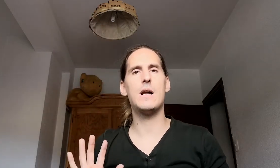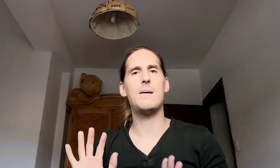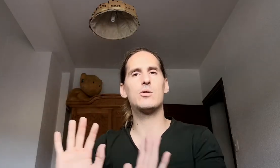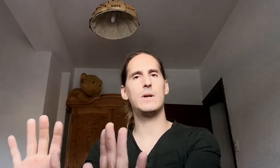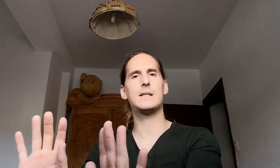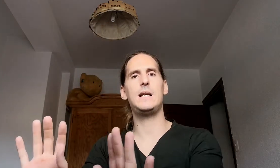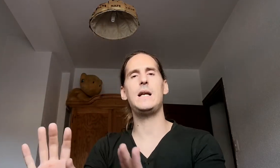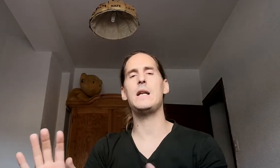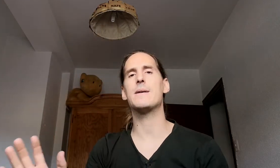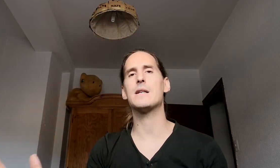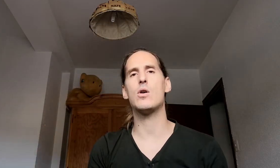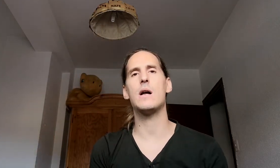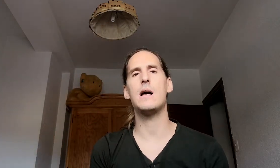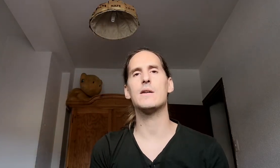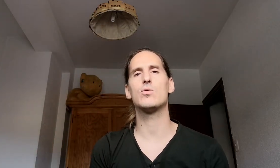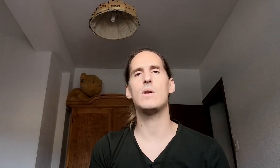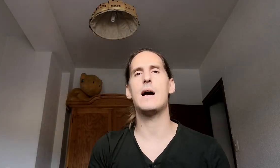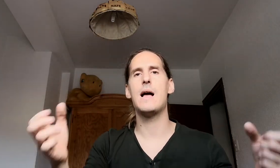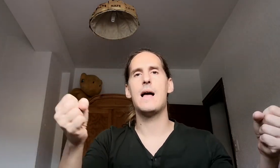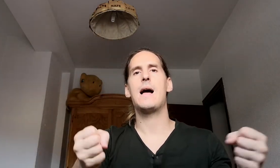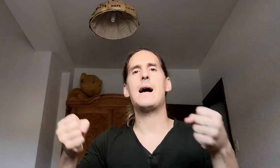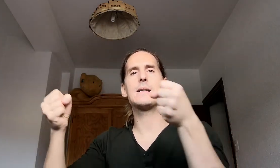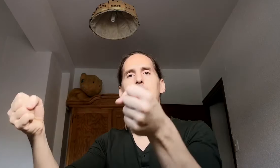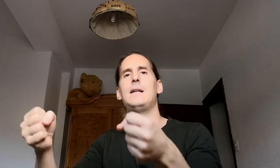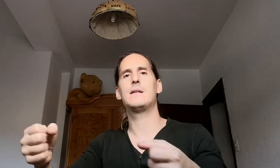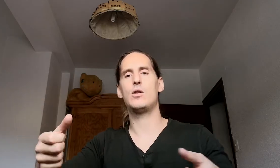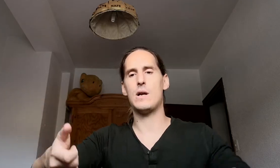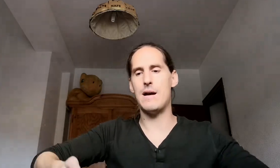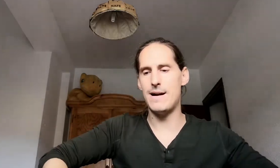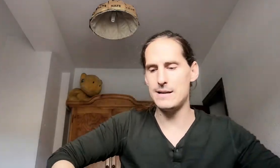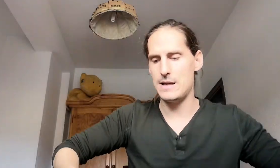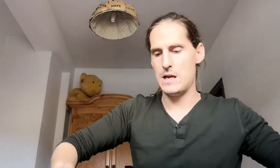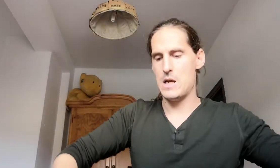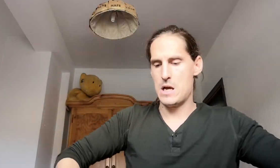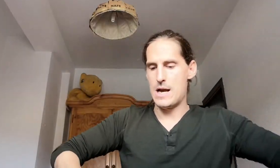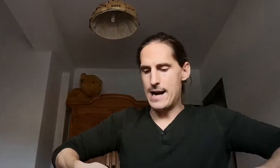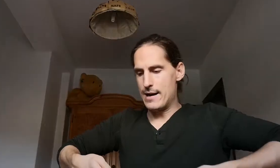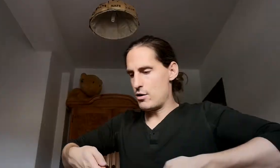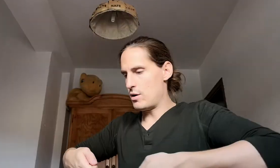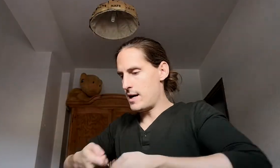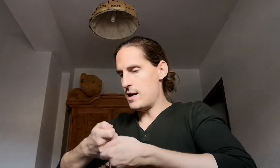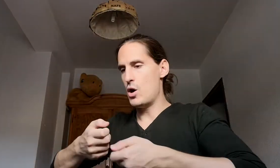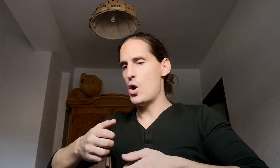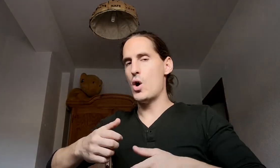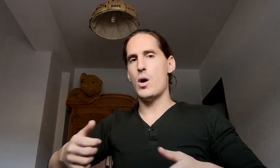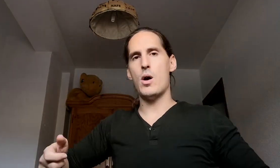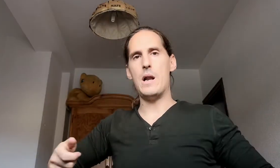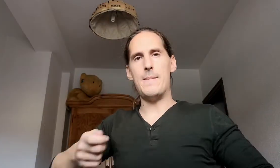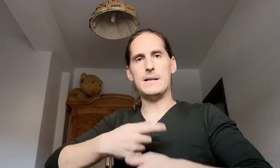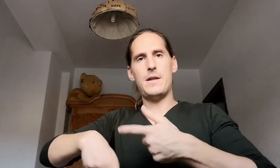la basura así, ni vas a coger la basura así, sino que la vas a coger. La vas a hacer